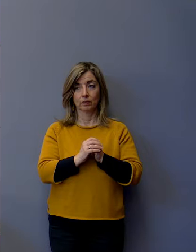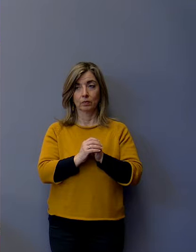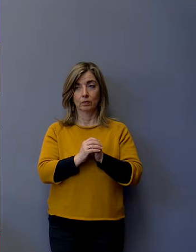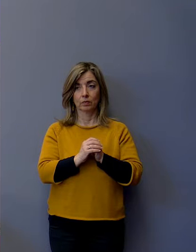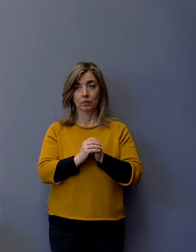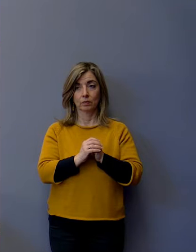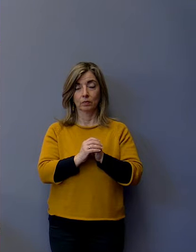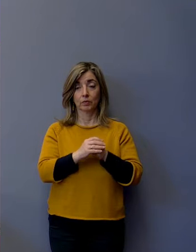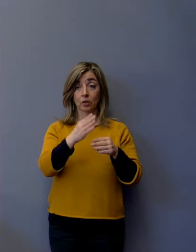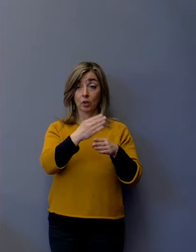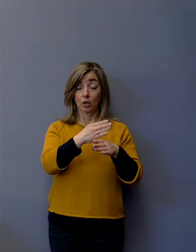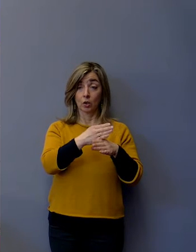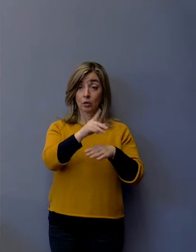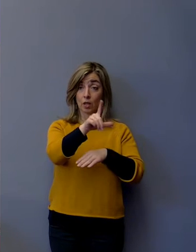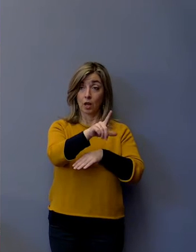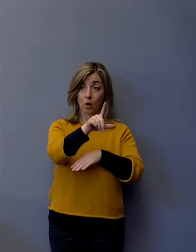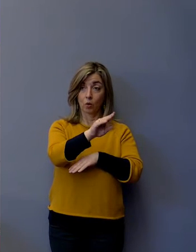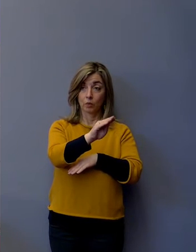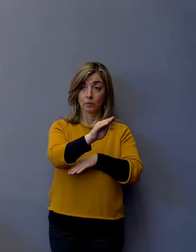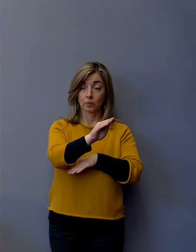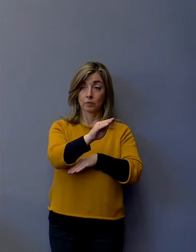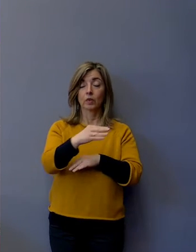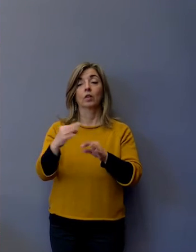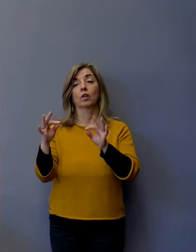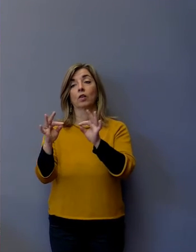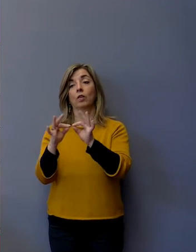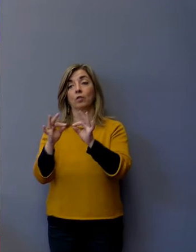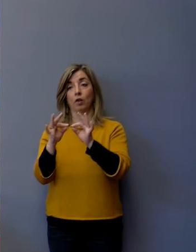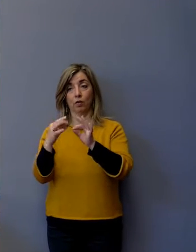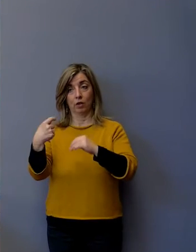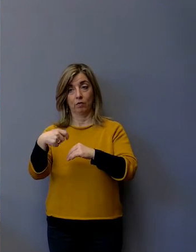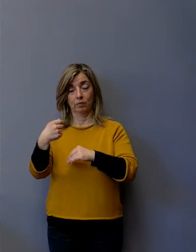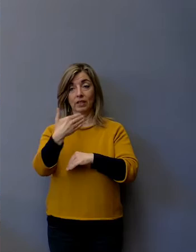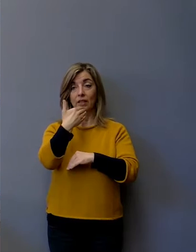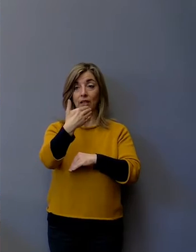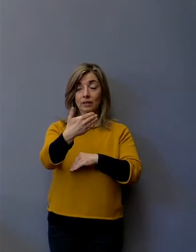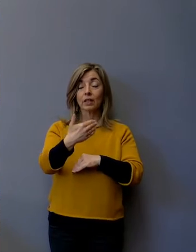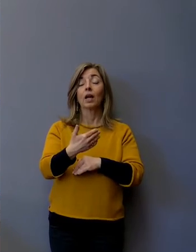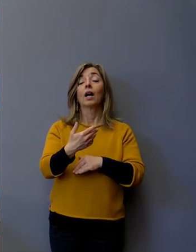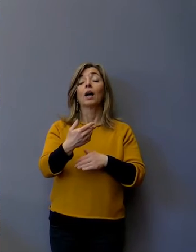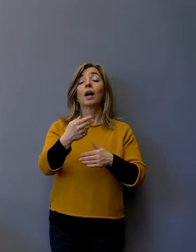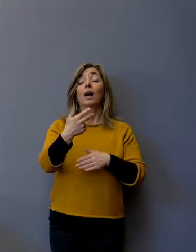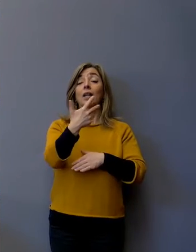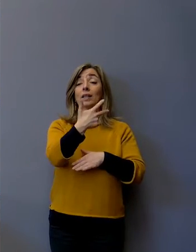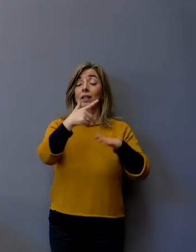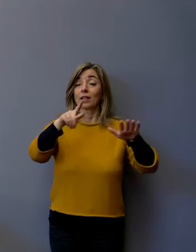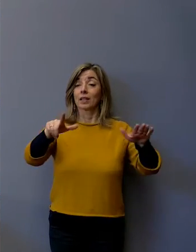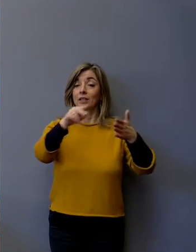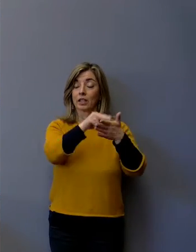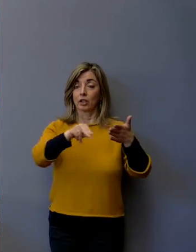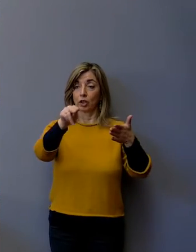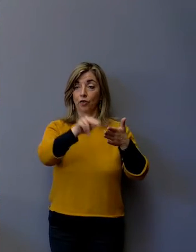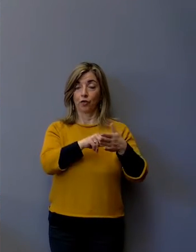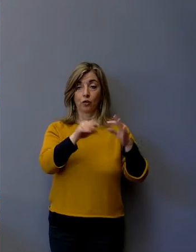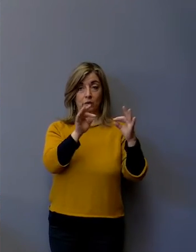consigliere lauro onorevole presidente grazie consigliera 37 voti favorevoli il consiglio